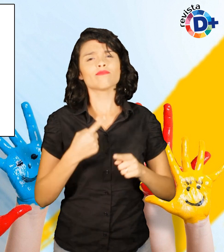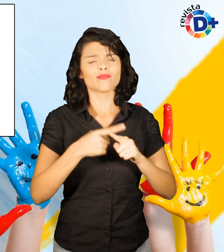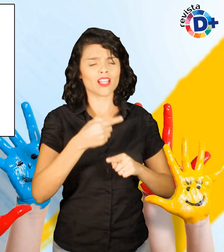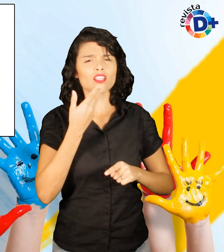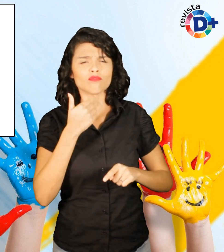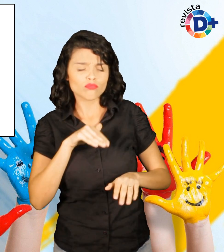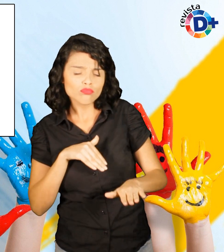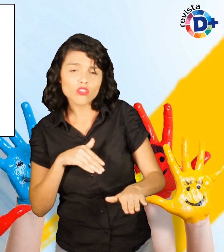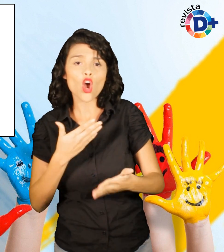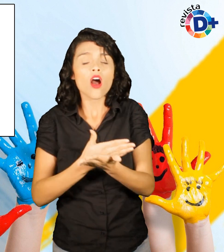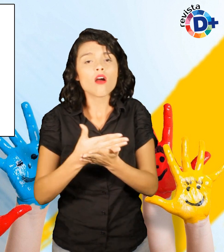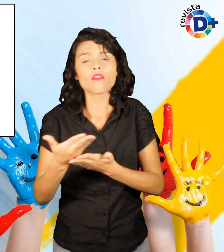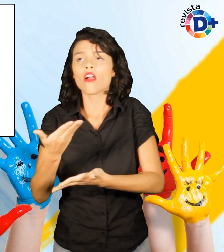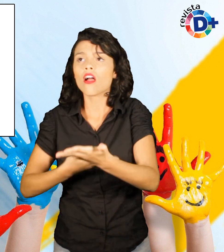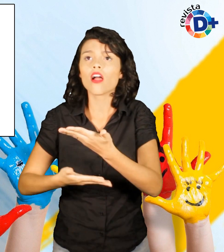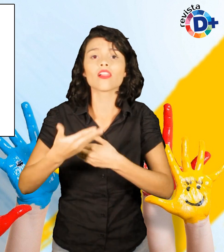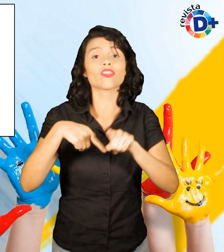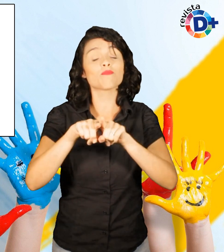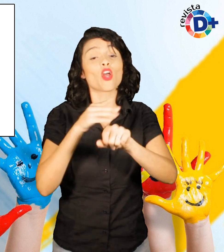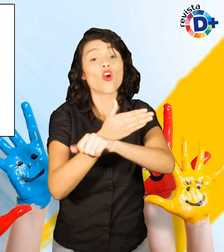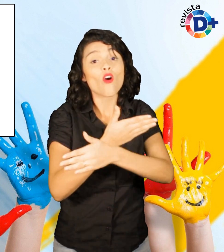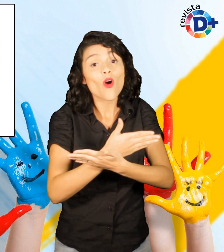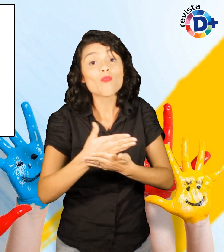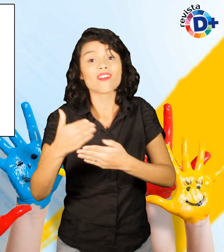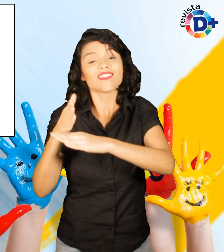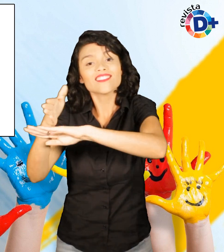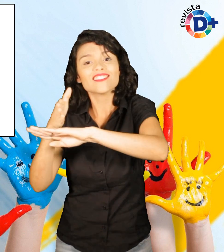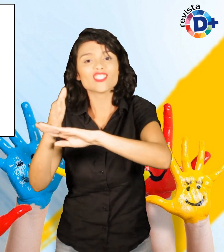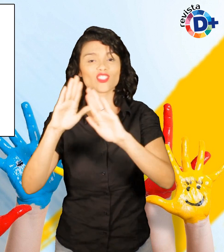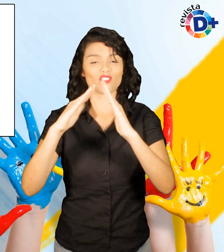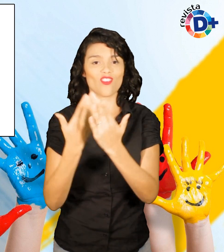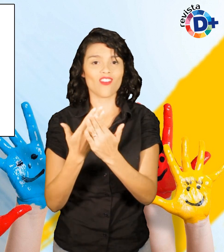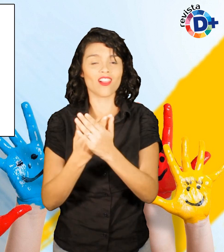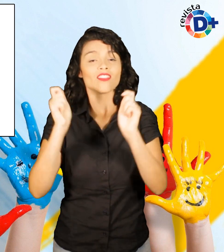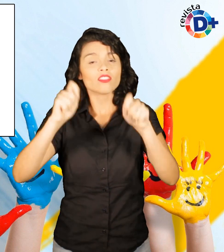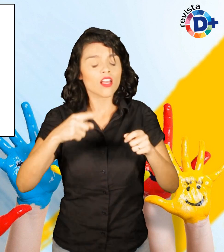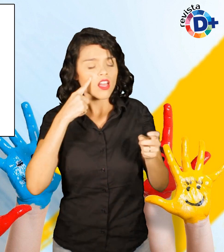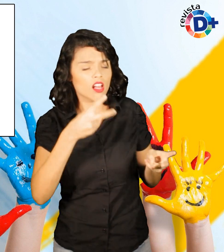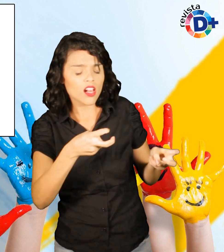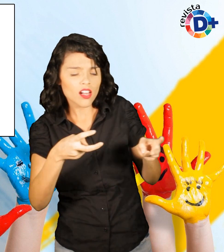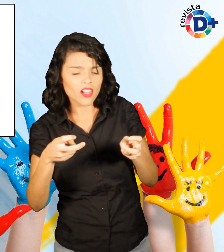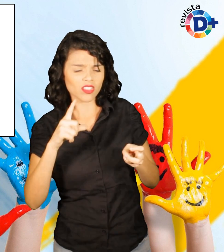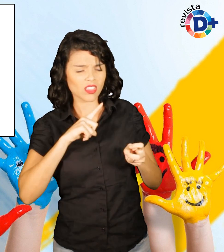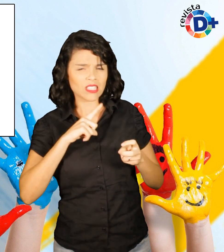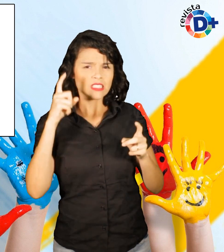as outras e estão na fase escolar, o que permite que as questões relativas às dificuldades de comunicação